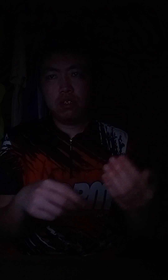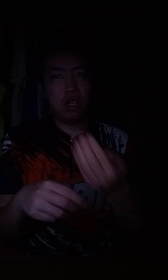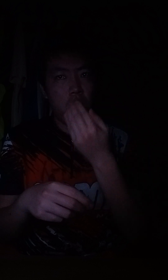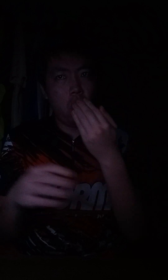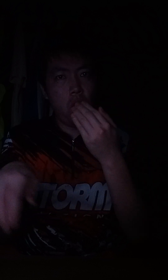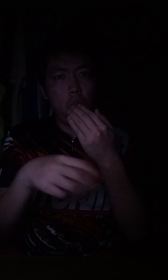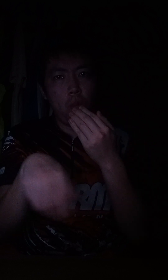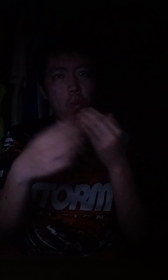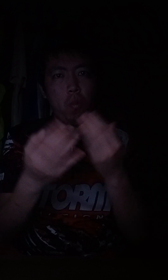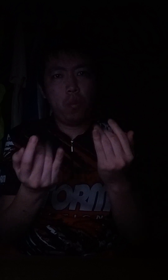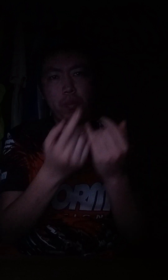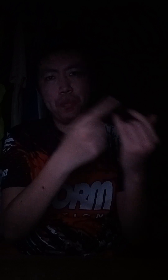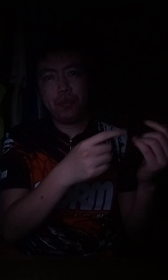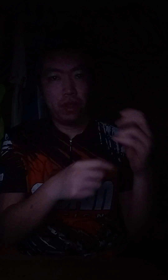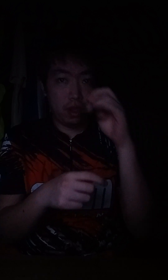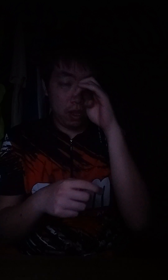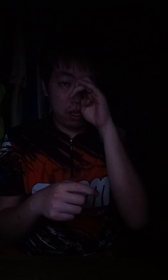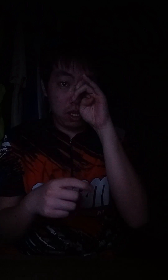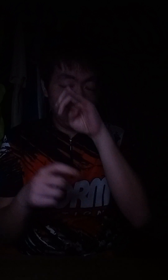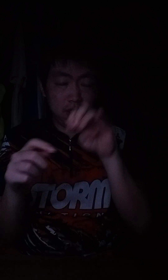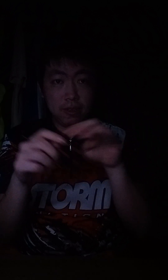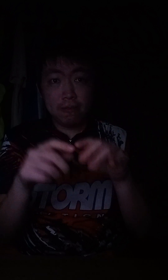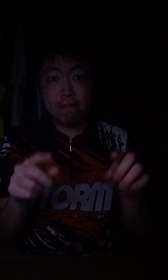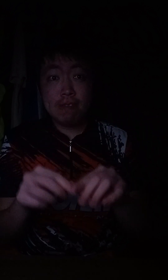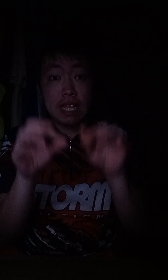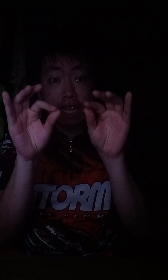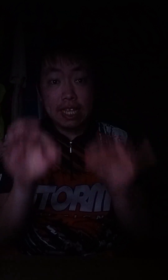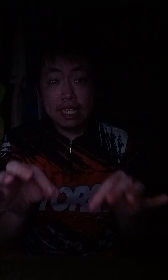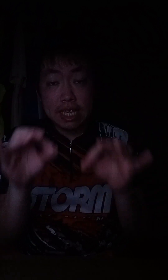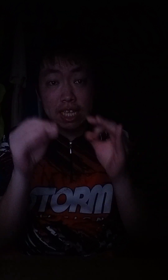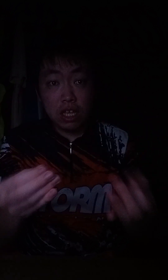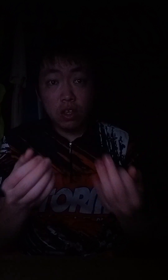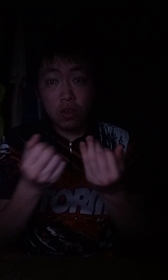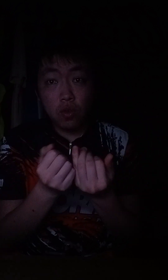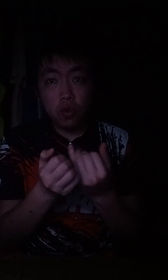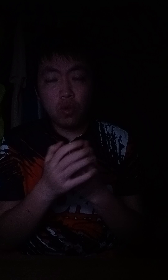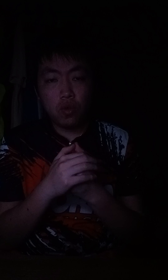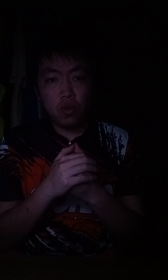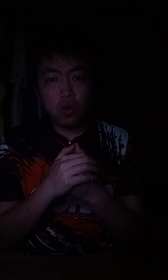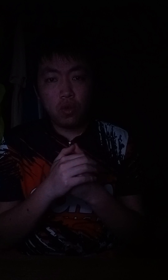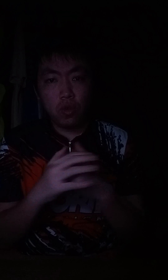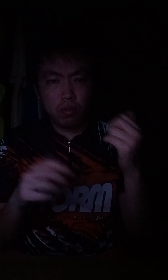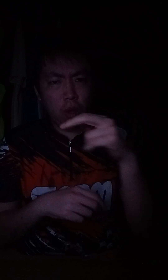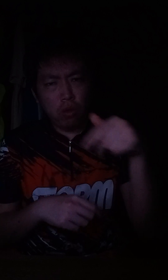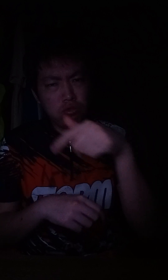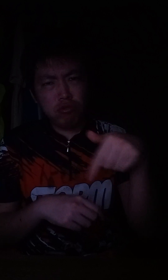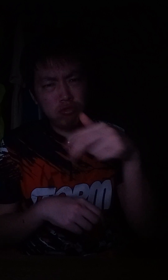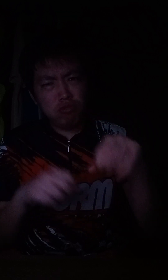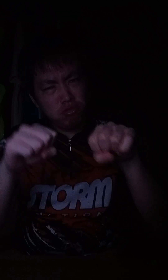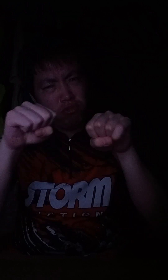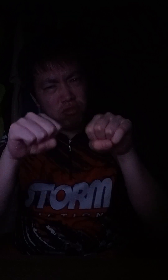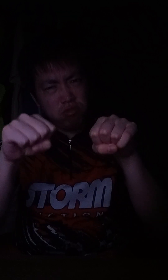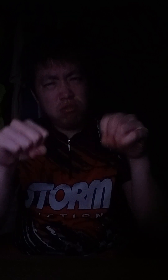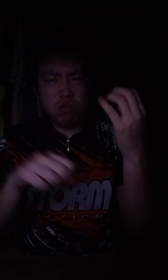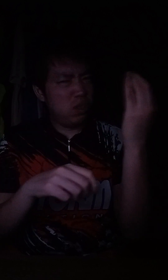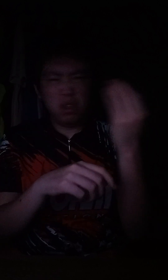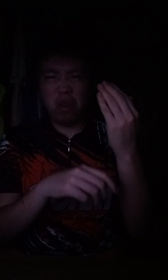분들이 배달 주세요. 싸게 갖고 합니다. 버스기사는 오토바이를 보지 못했다고